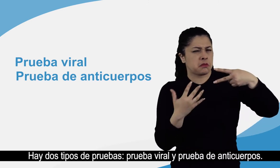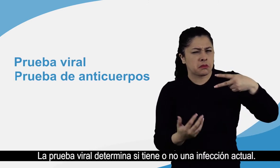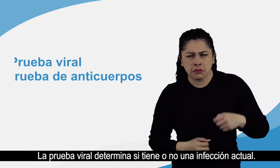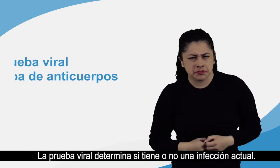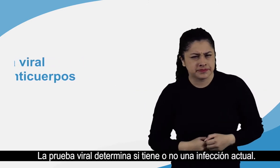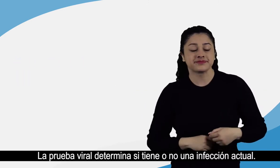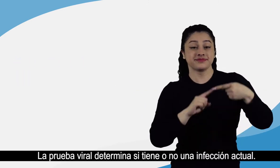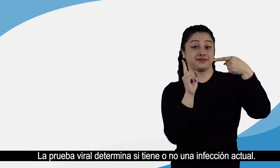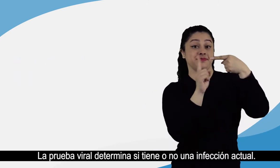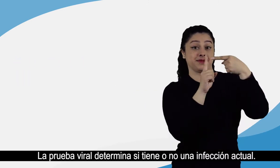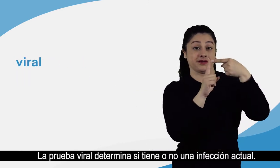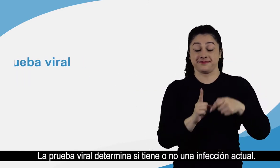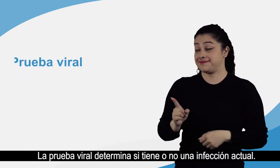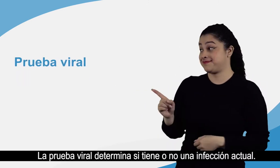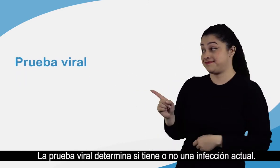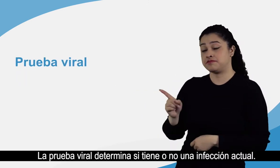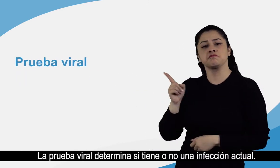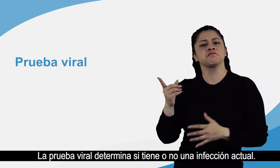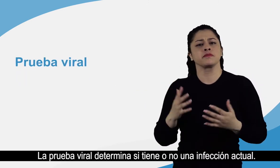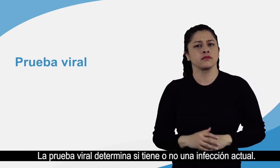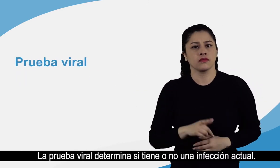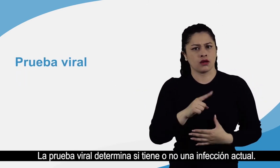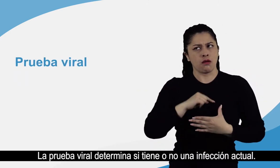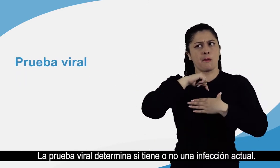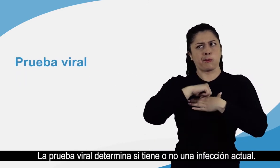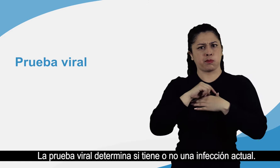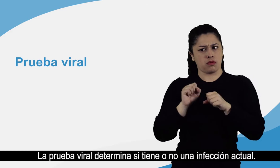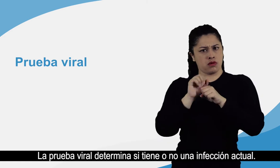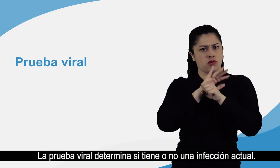La prueba viral determina si tiene o no una infección actual